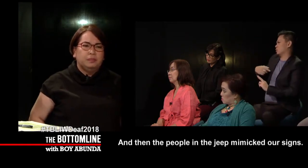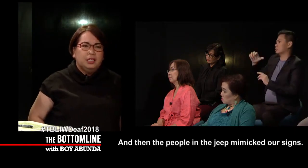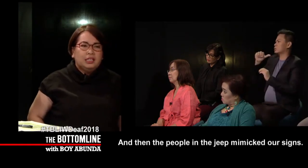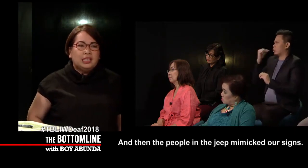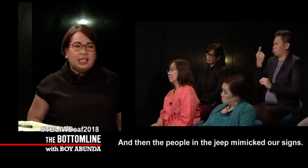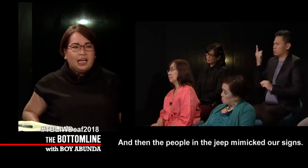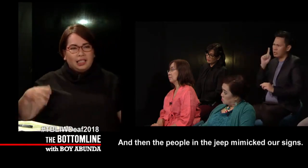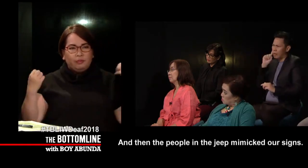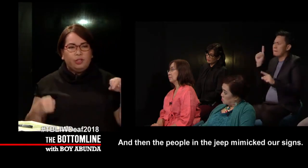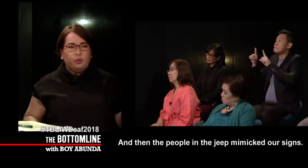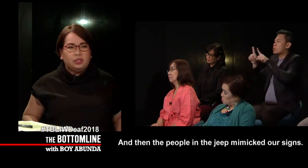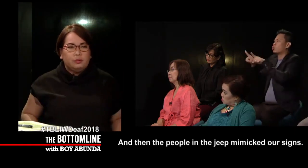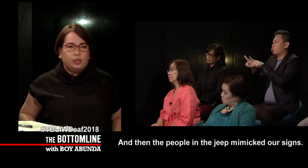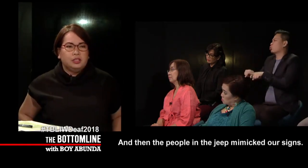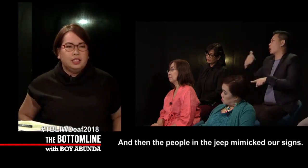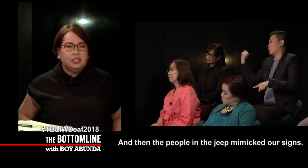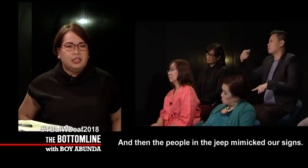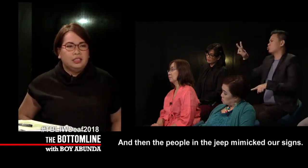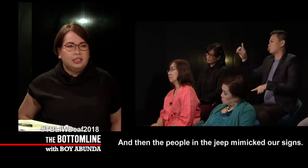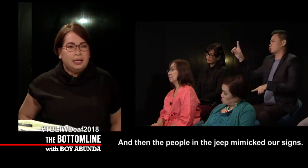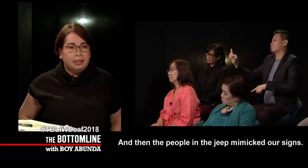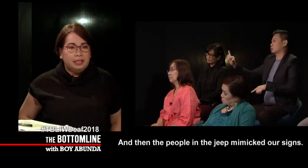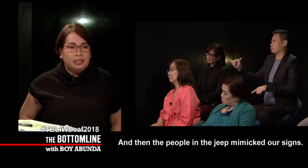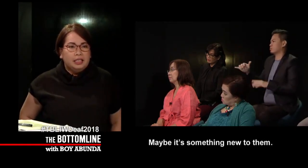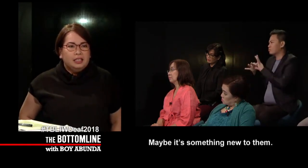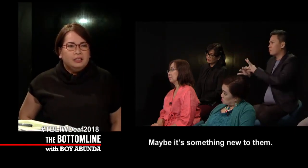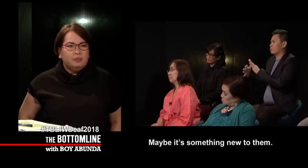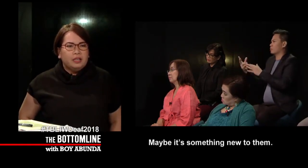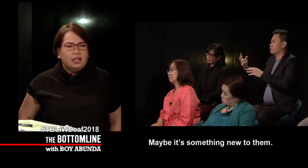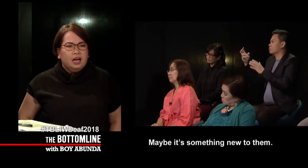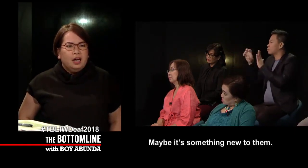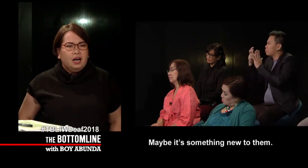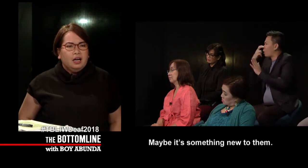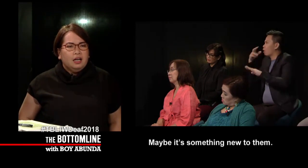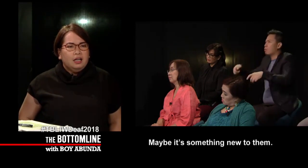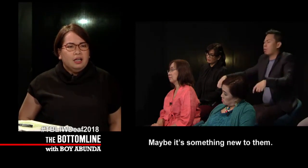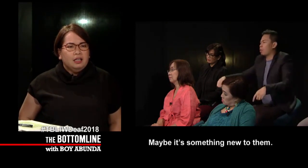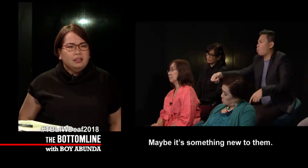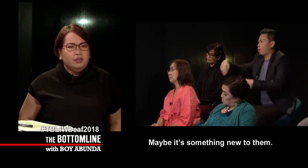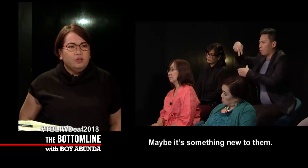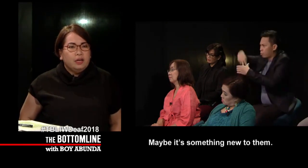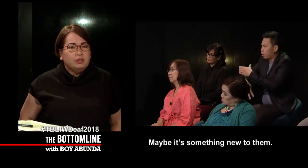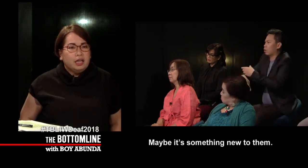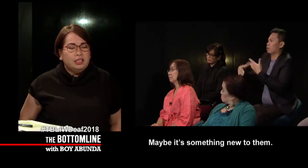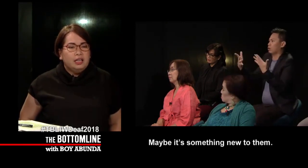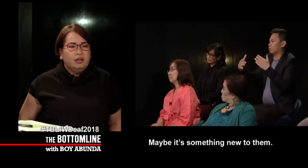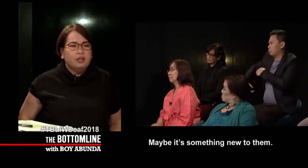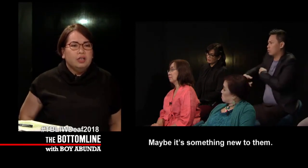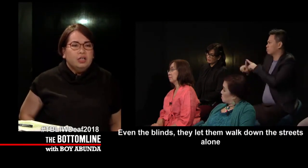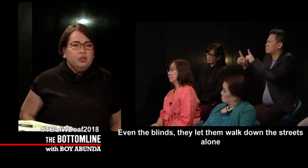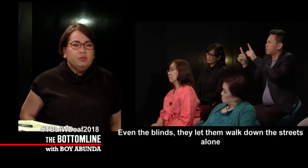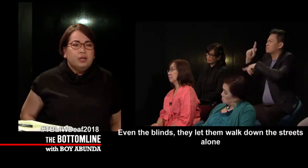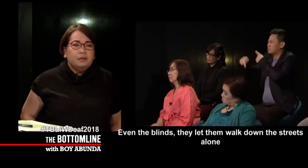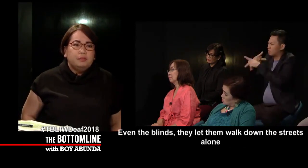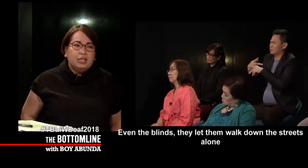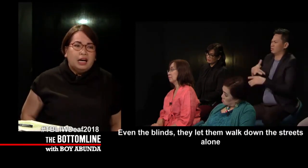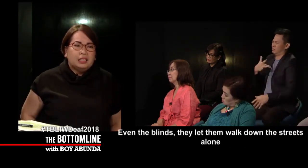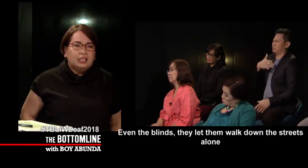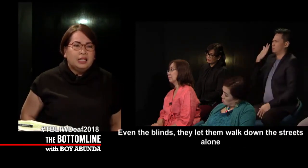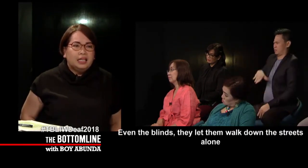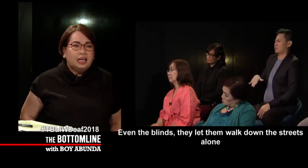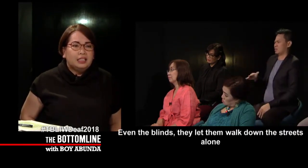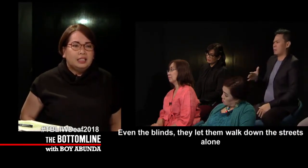jeep, ginagaya nila, mini-westra nila yung senyas namin. So parang, siguro bago sa kanila, or yung mga may